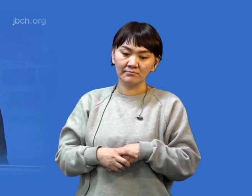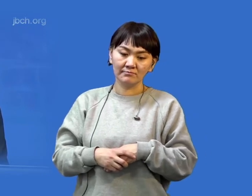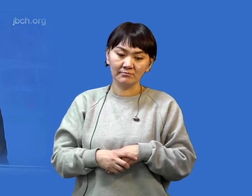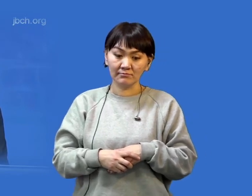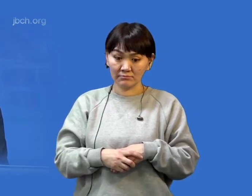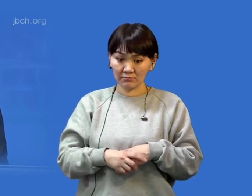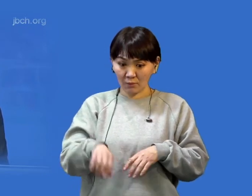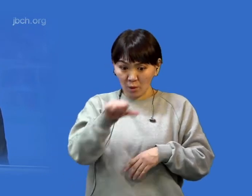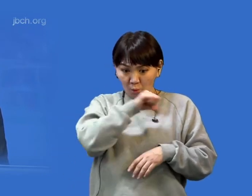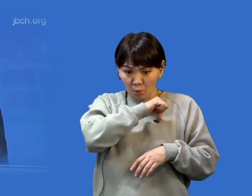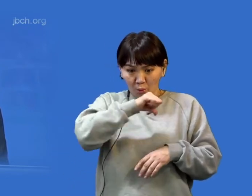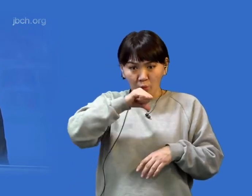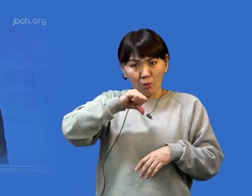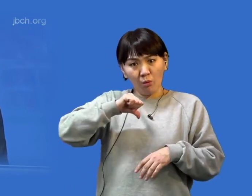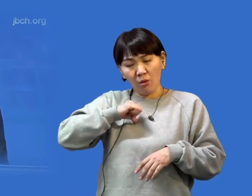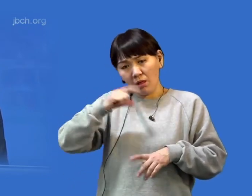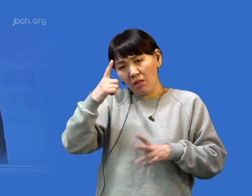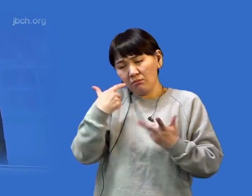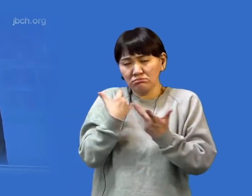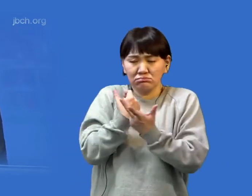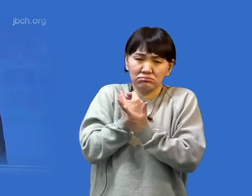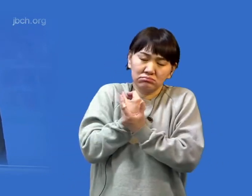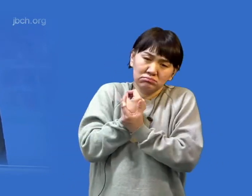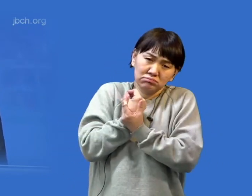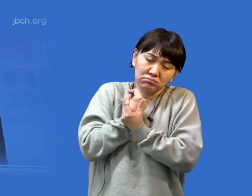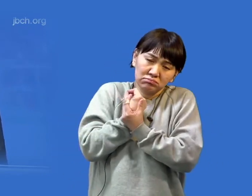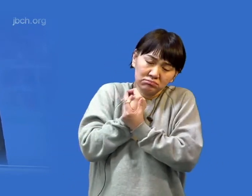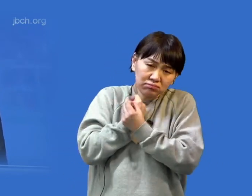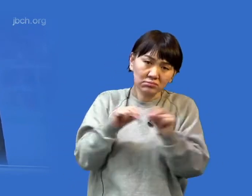нь өөрийнхөө дураар зүгээр л